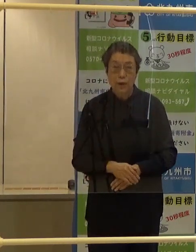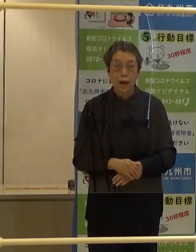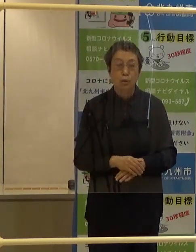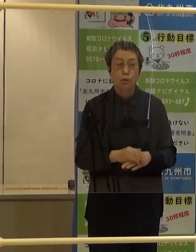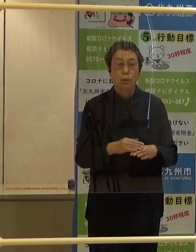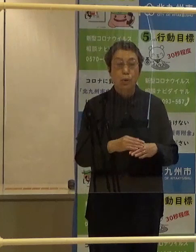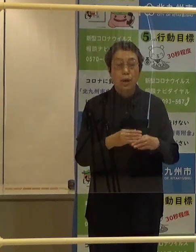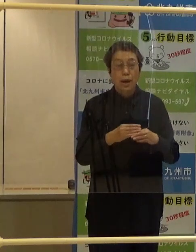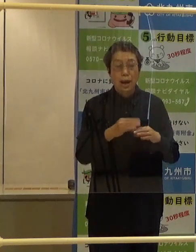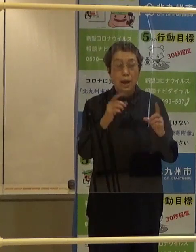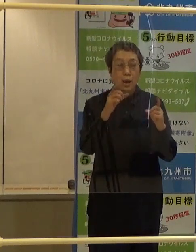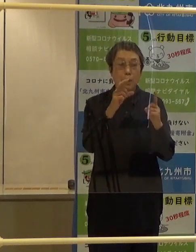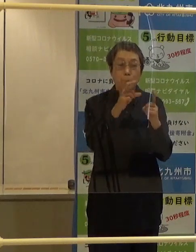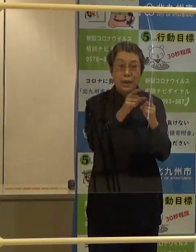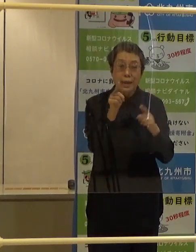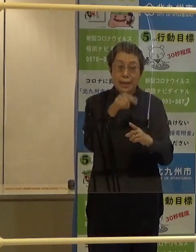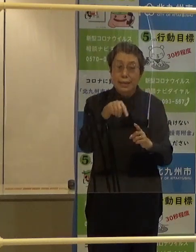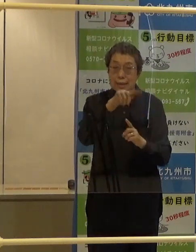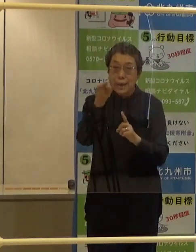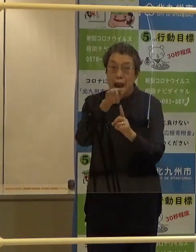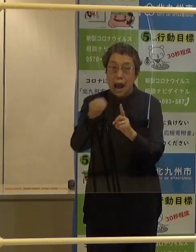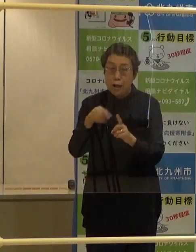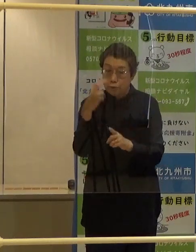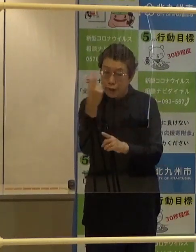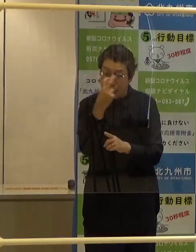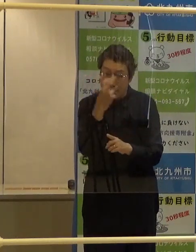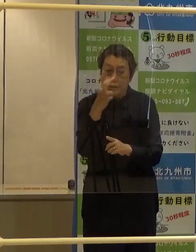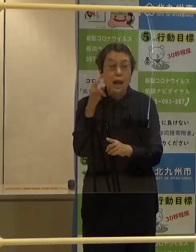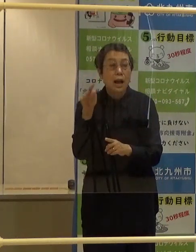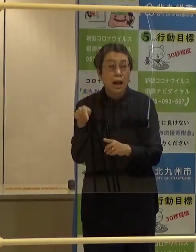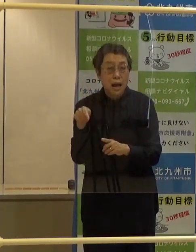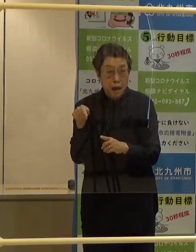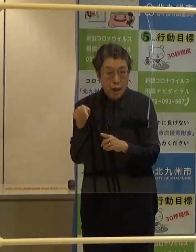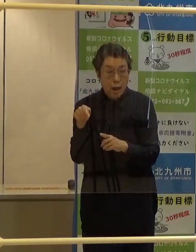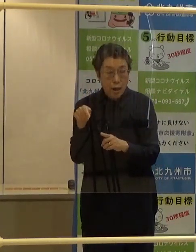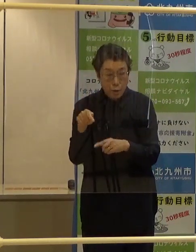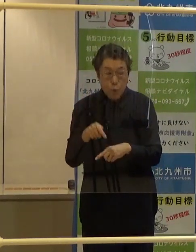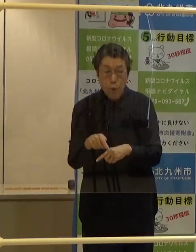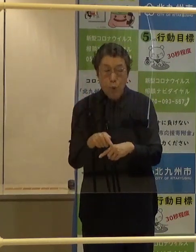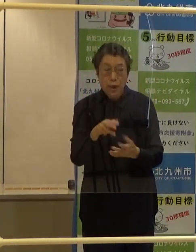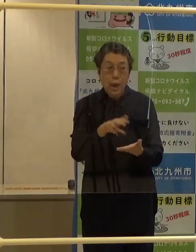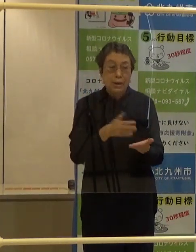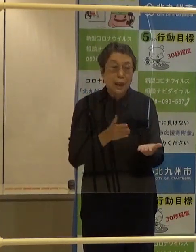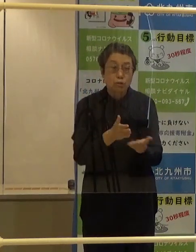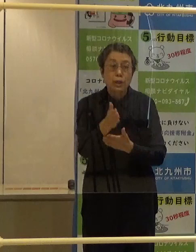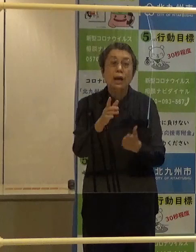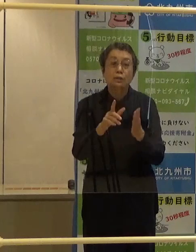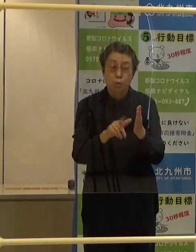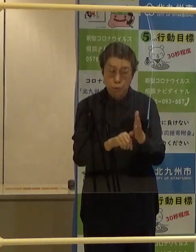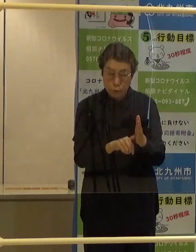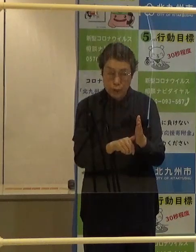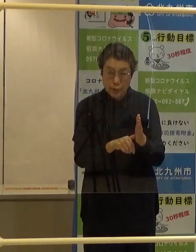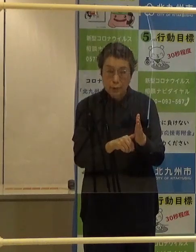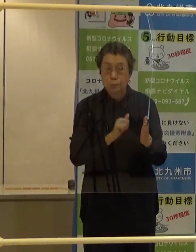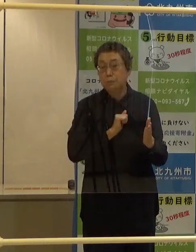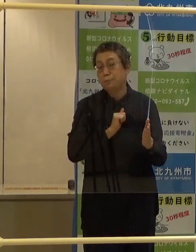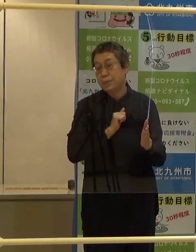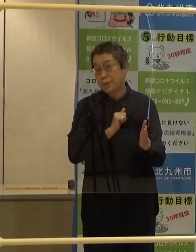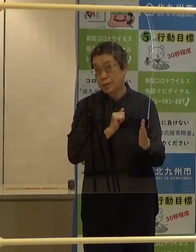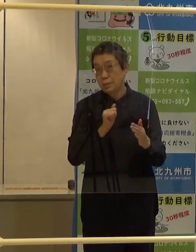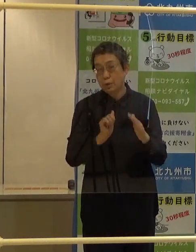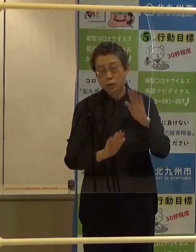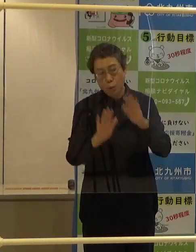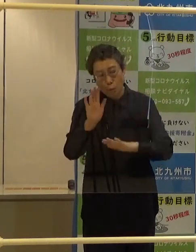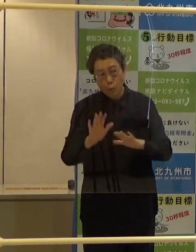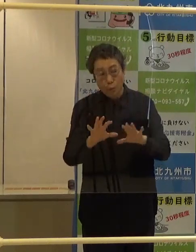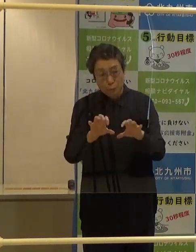センターを八幡でスタートするときからですね、いろいろとご相談をしてまいりましたので、状況は熟知をされていると